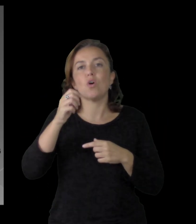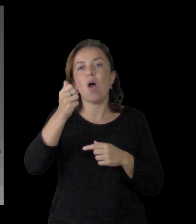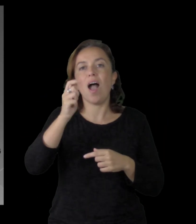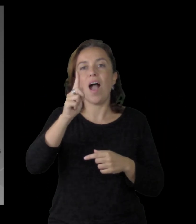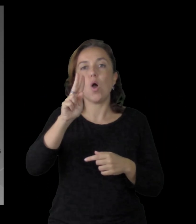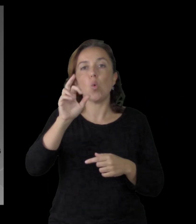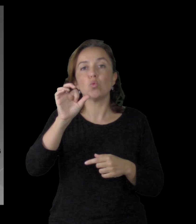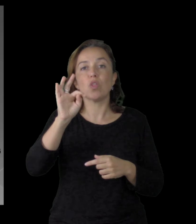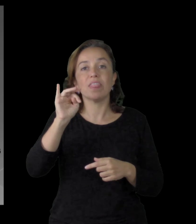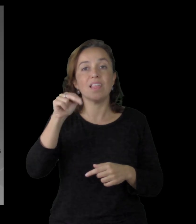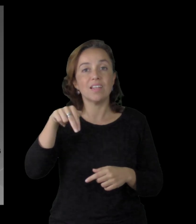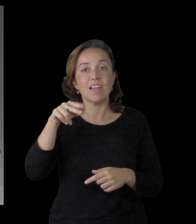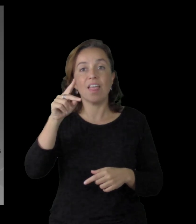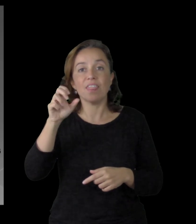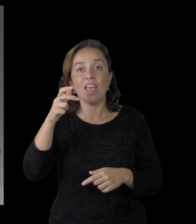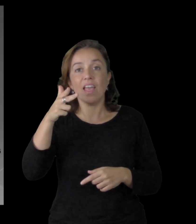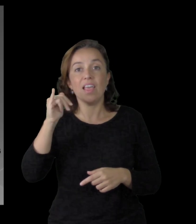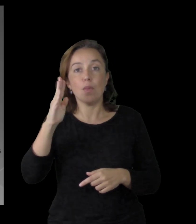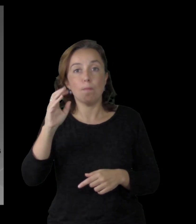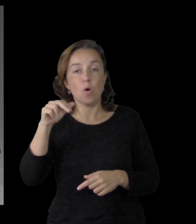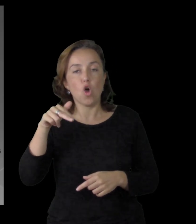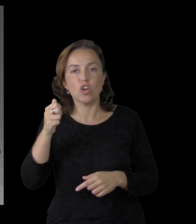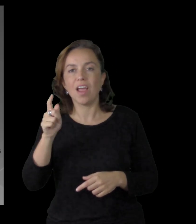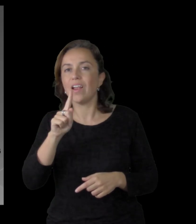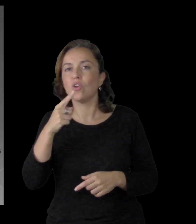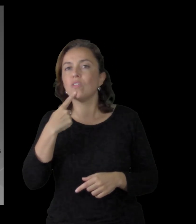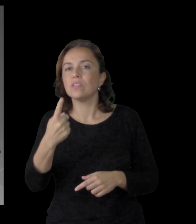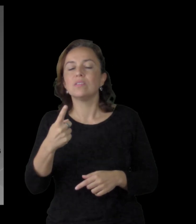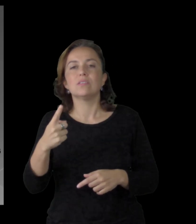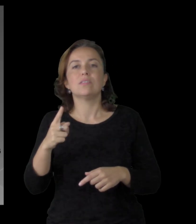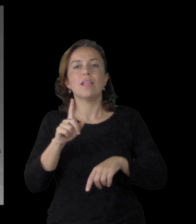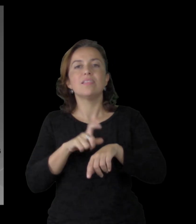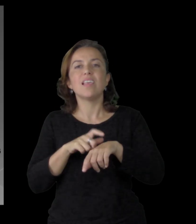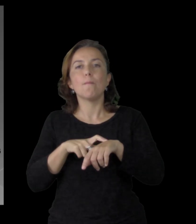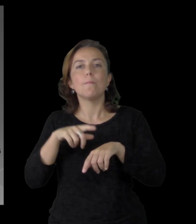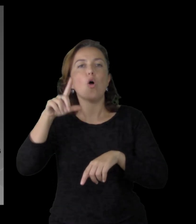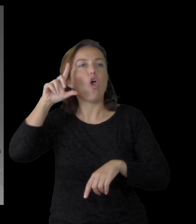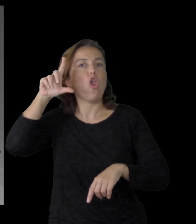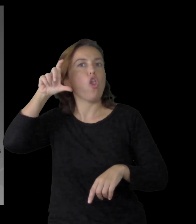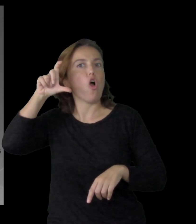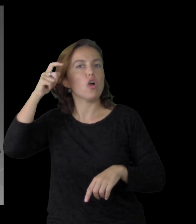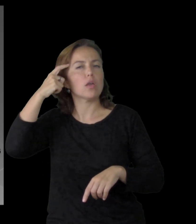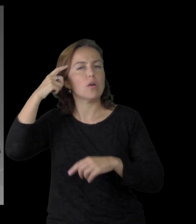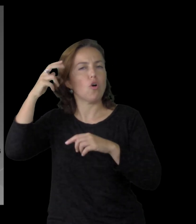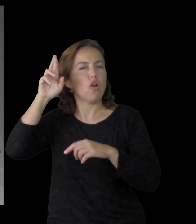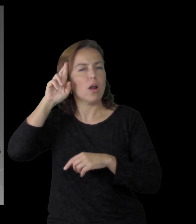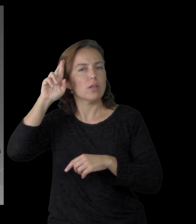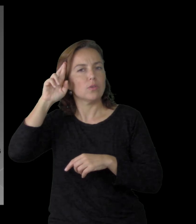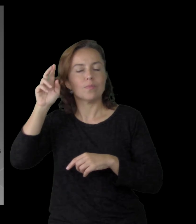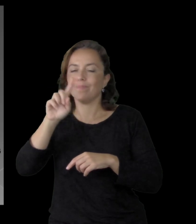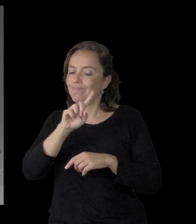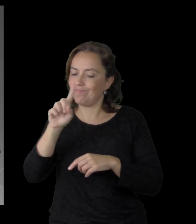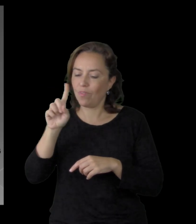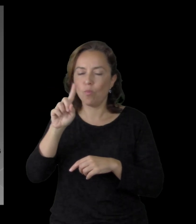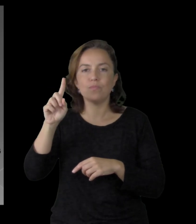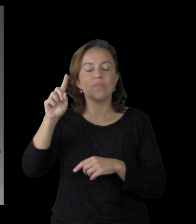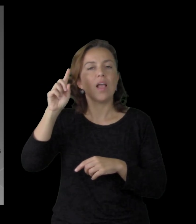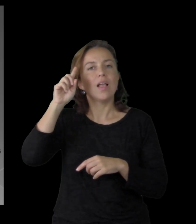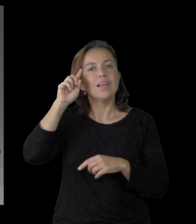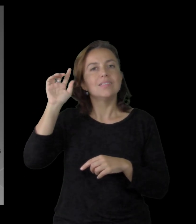Hipona no apunta a una concepción del tiempo desde lo lógico, sino desde el psicológico. ¿A qué nos